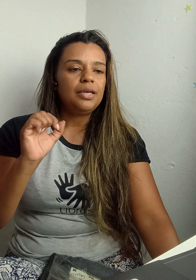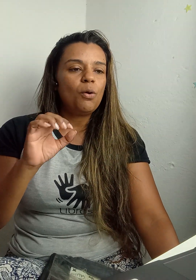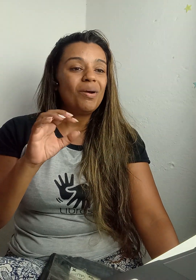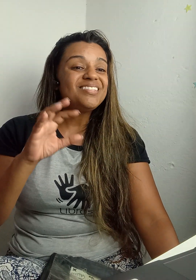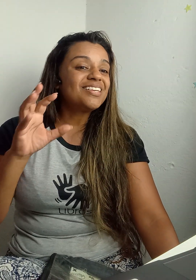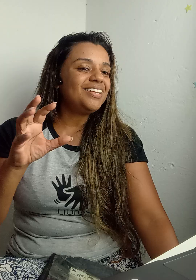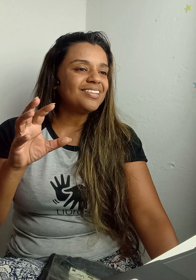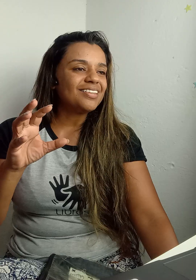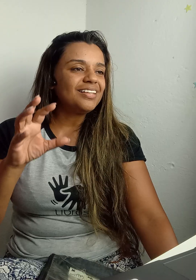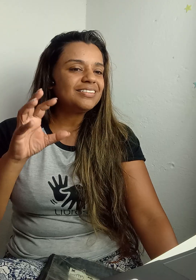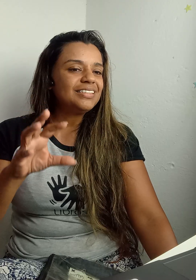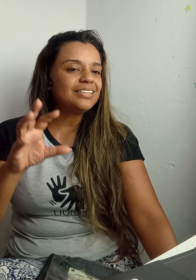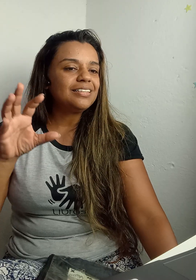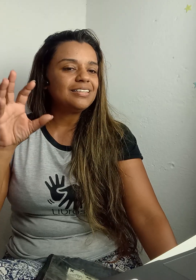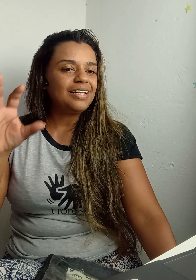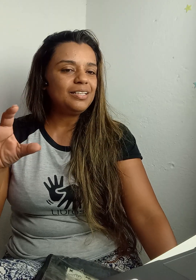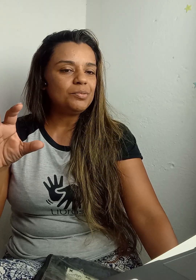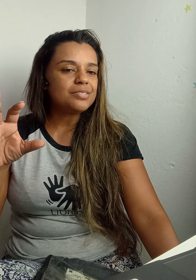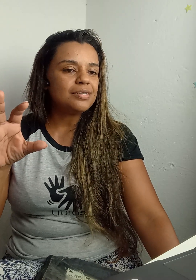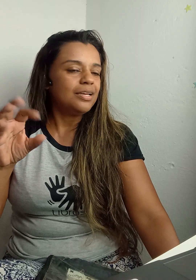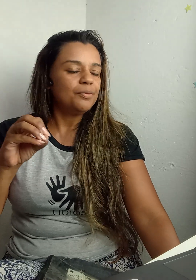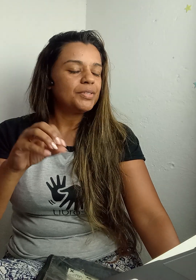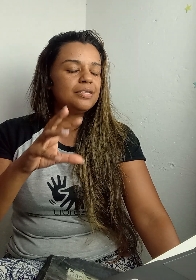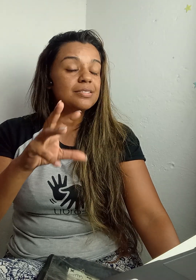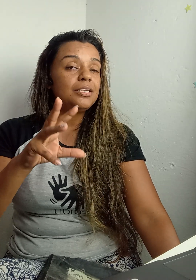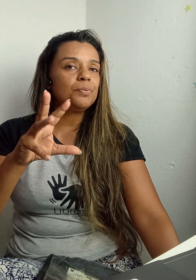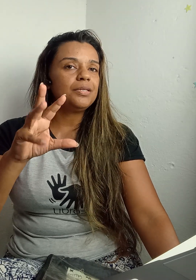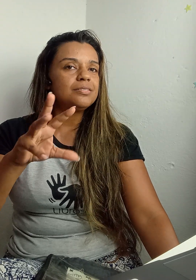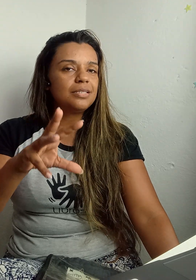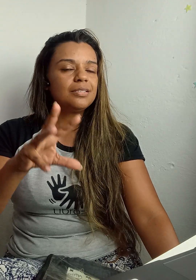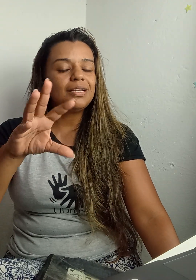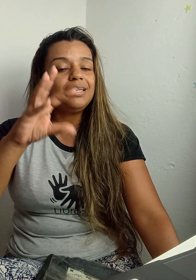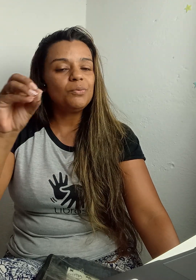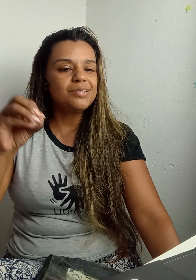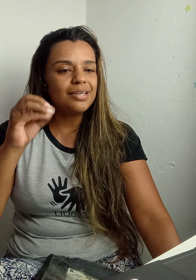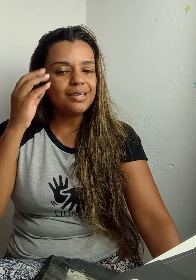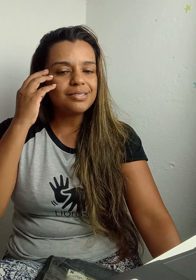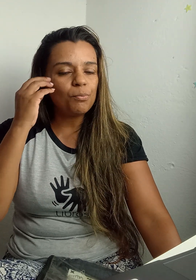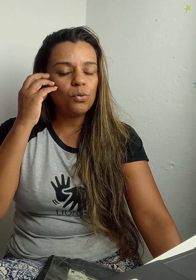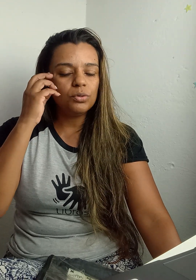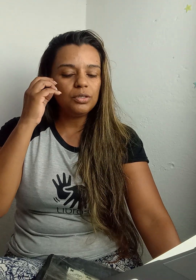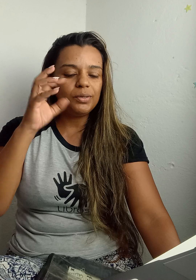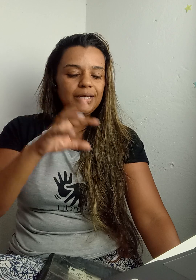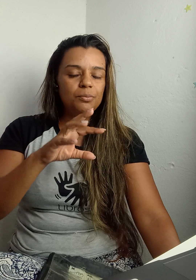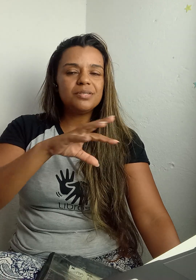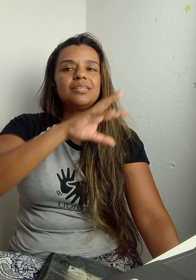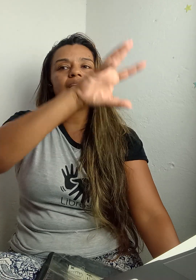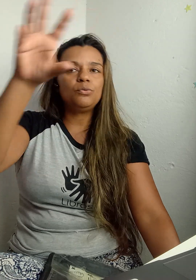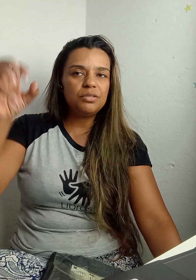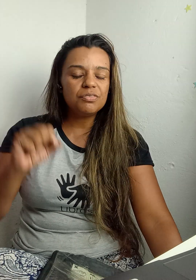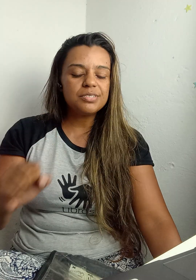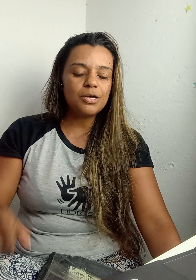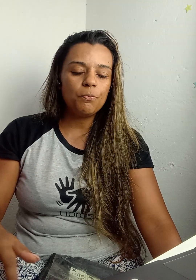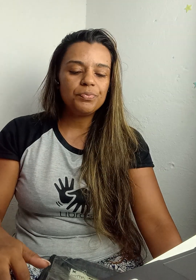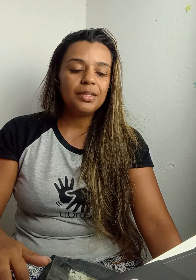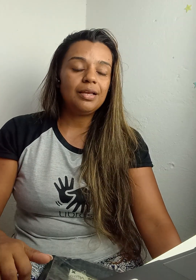É uma escrita, tá? Escrita da Libras. Escrita da língua de sinais, tá bom? Que não é Libras, ela é universal.